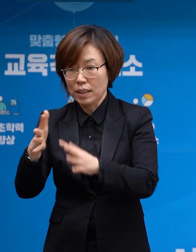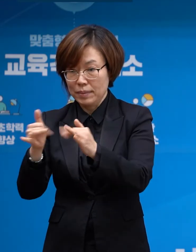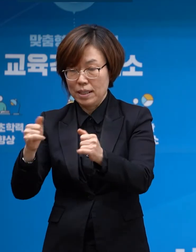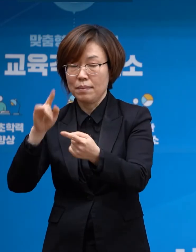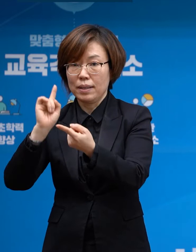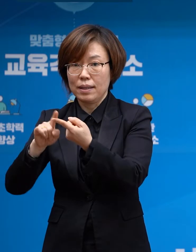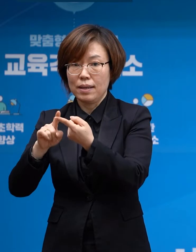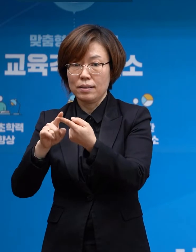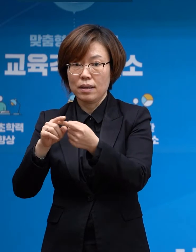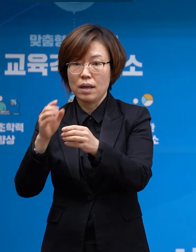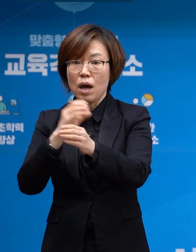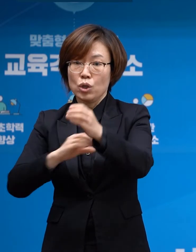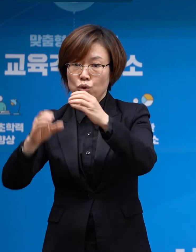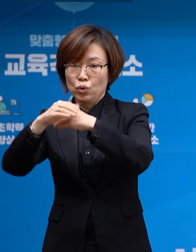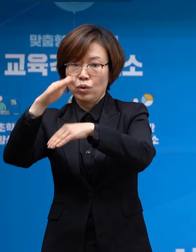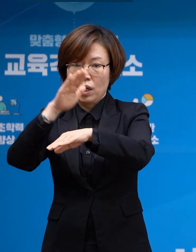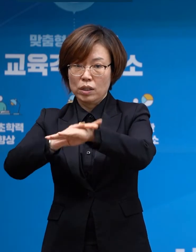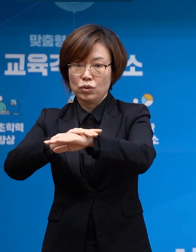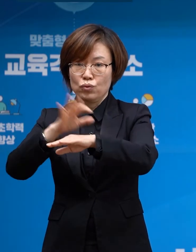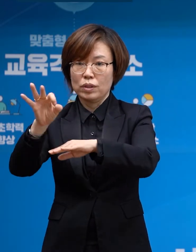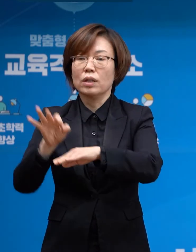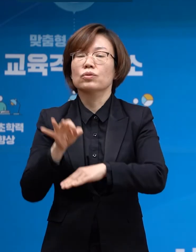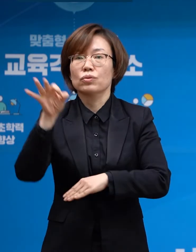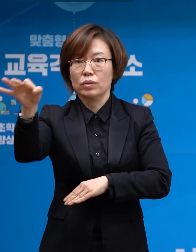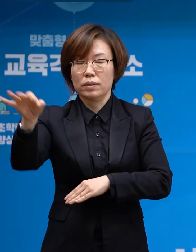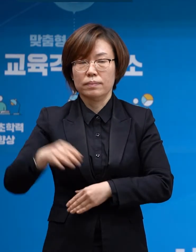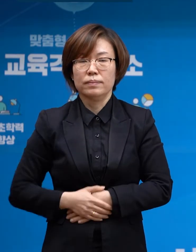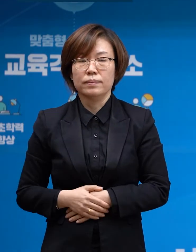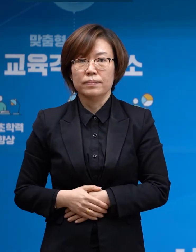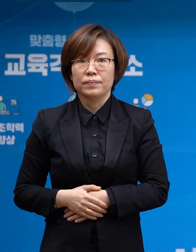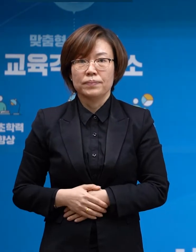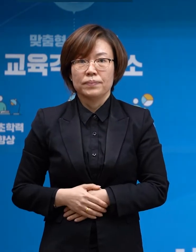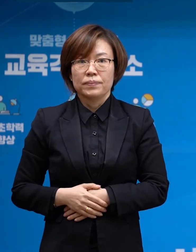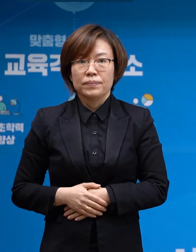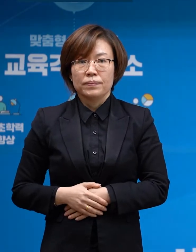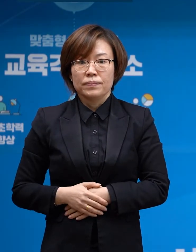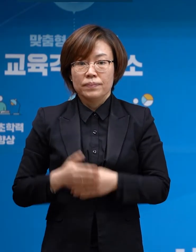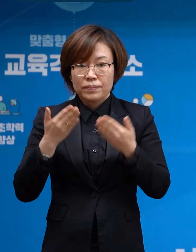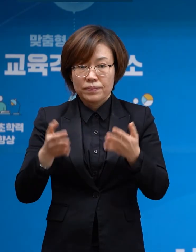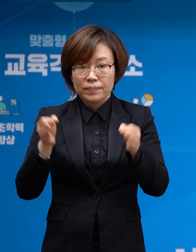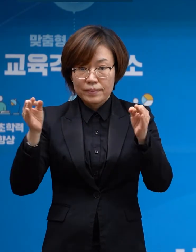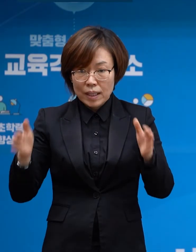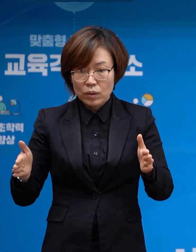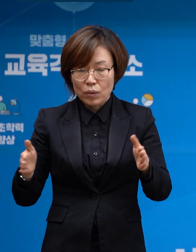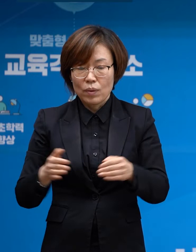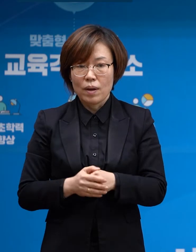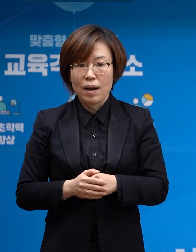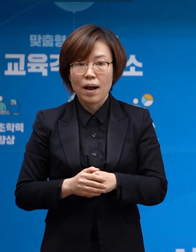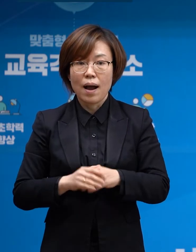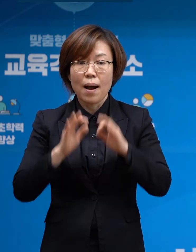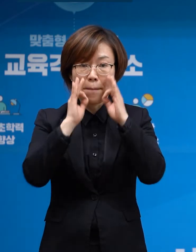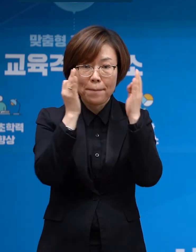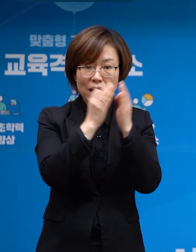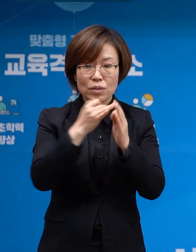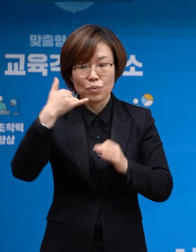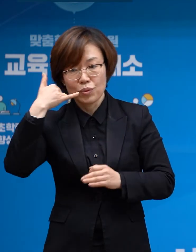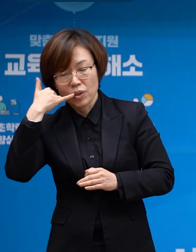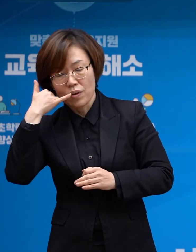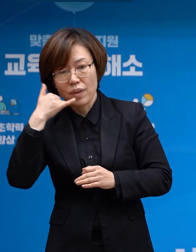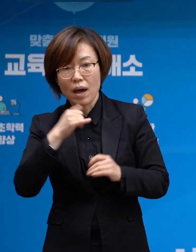대해서는 초과 근무 수당을 제공하고 있습니다. 휴업 기간 동안 SNS와 전화를